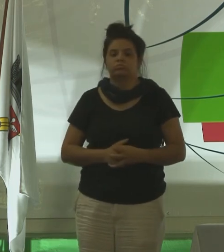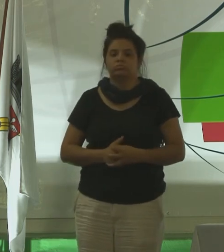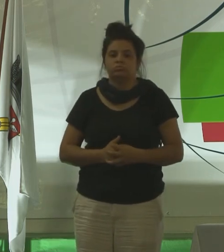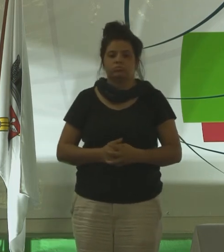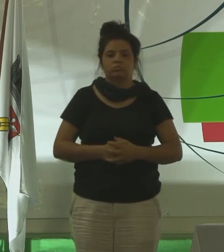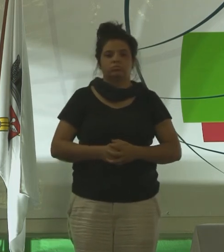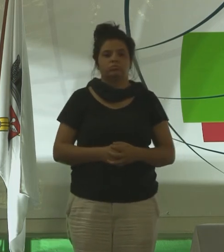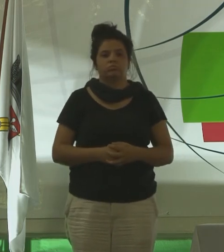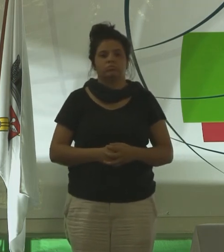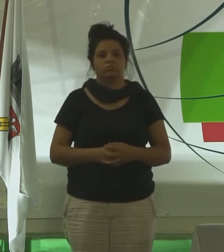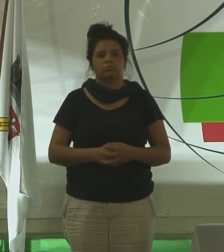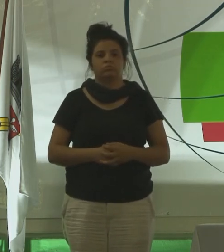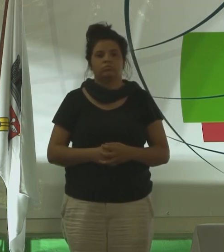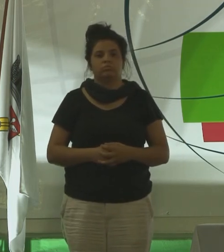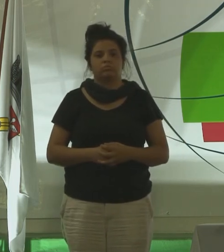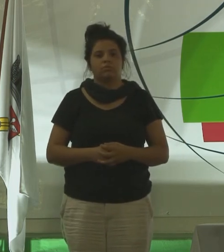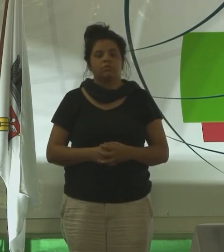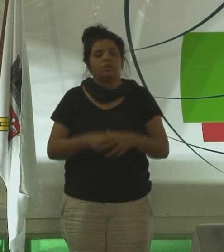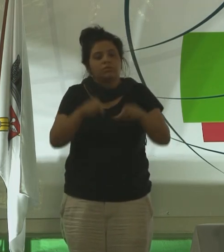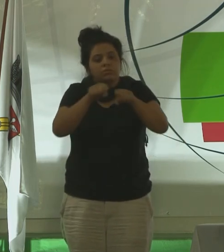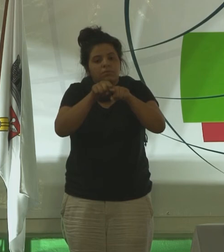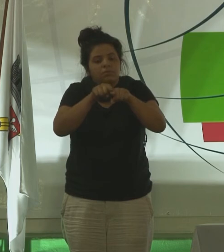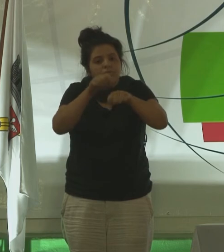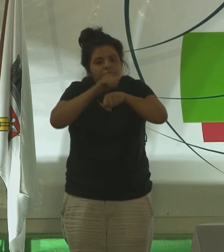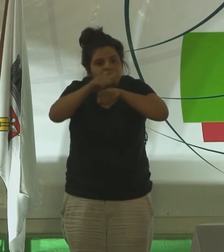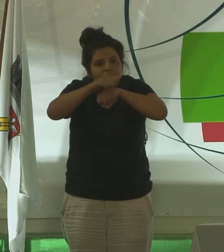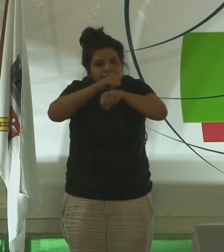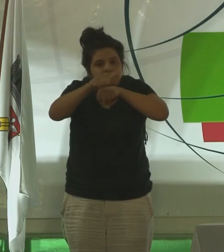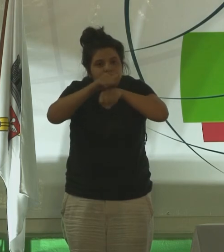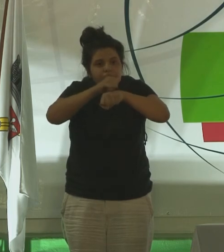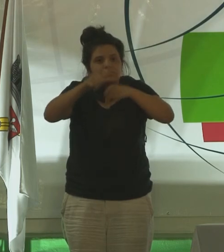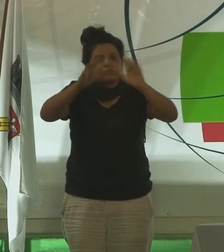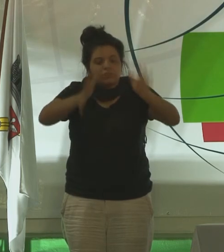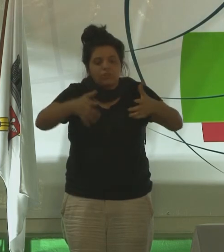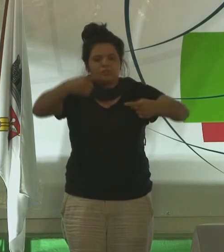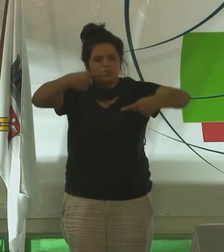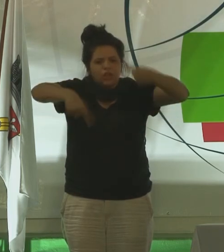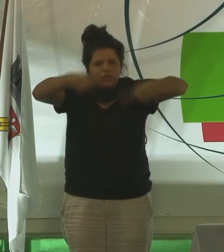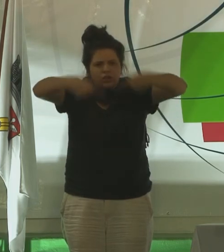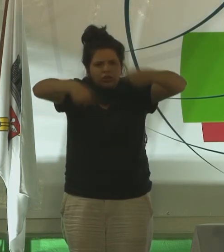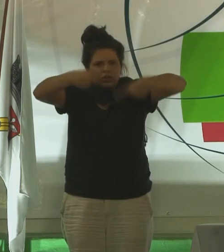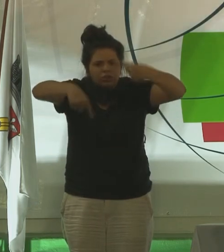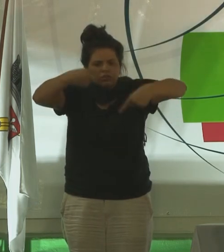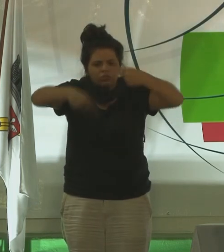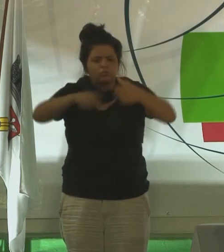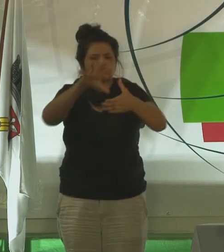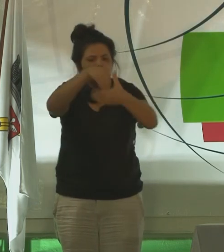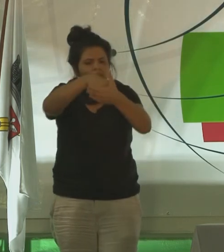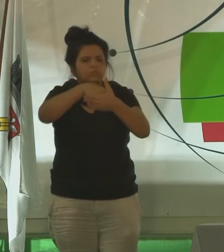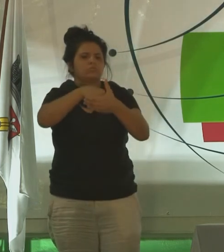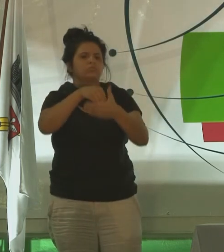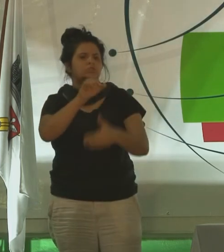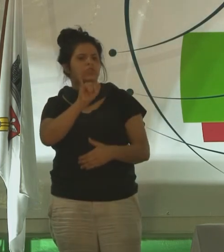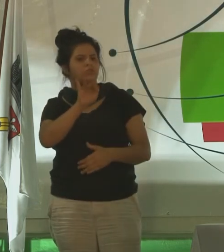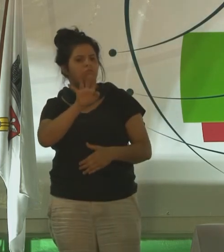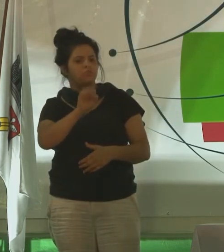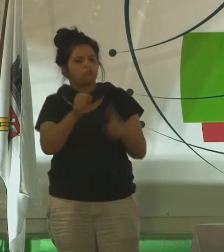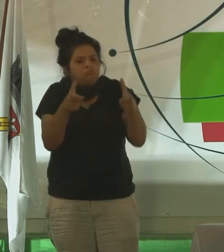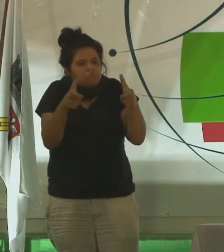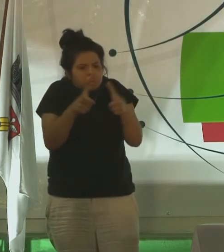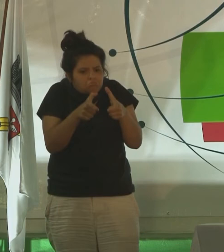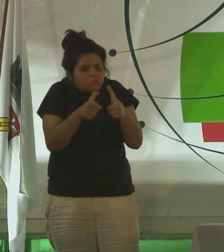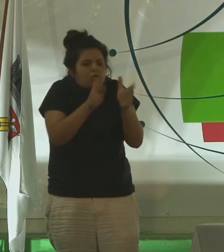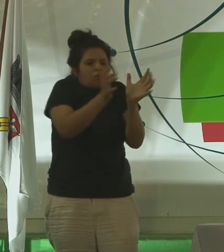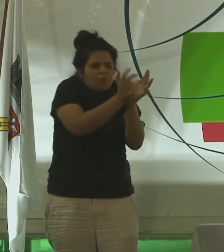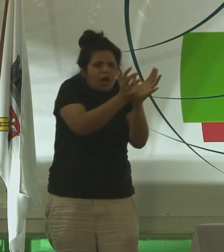E uma coisa que tem dado certo, que a gente tem discutido muito, né, tanto nos nossos grupos menores, nos nossos